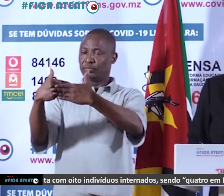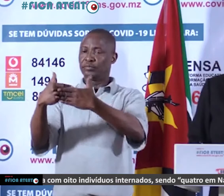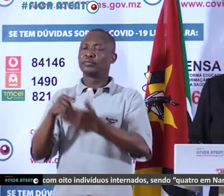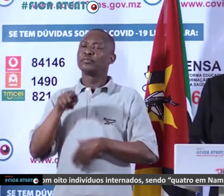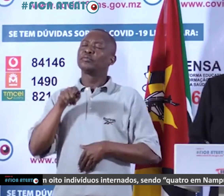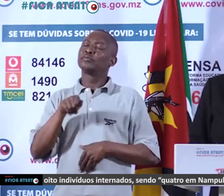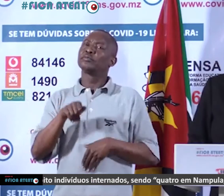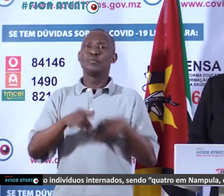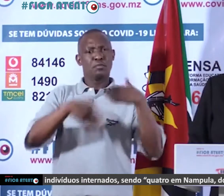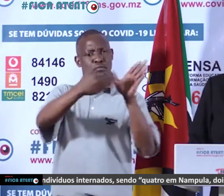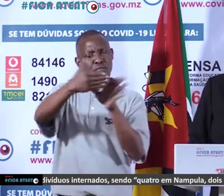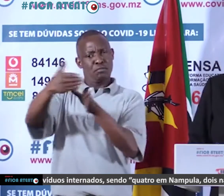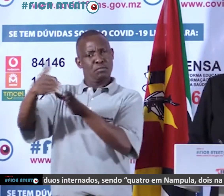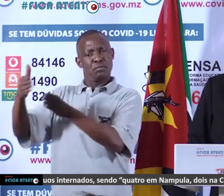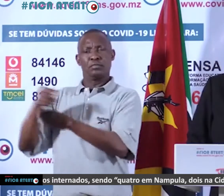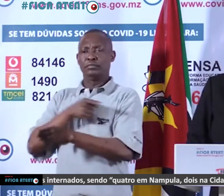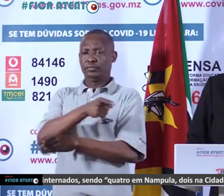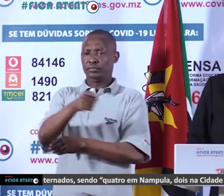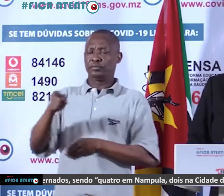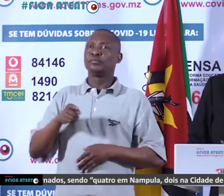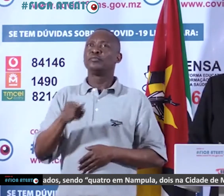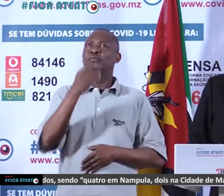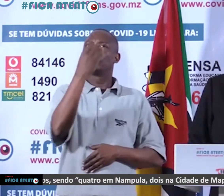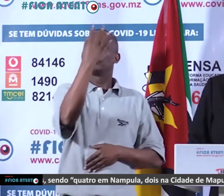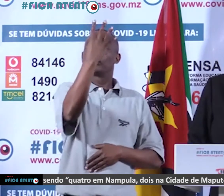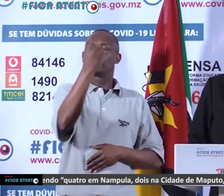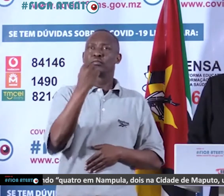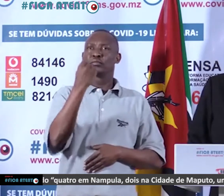um cumulativo de